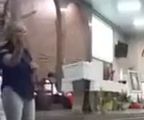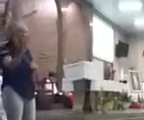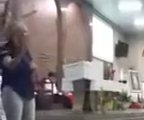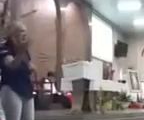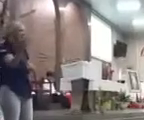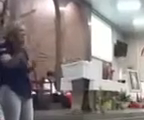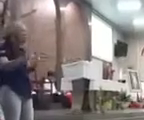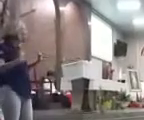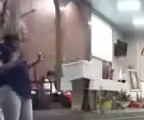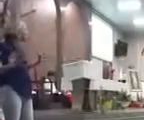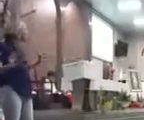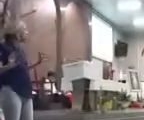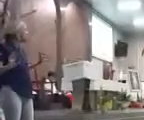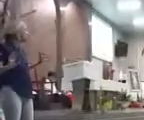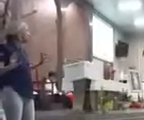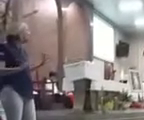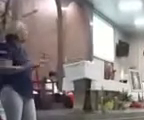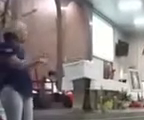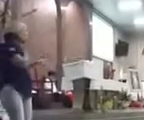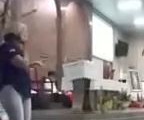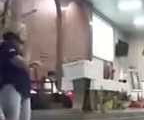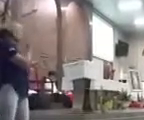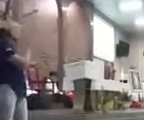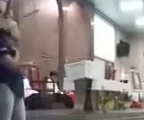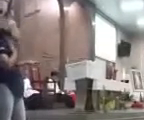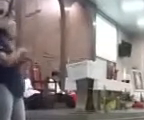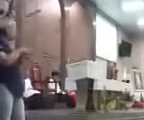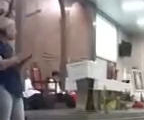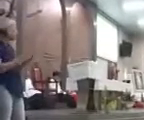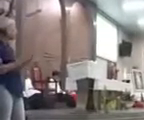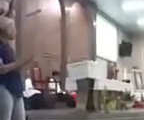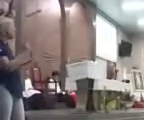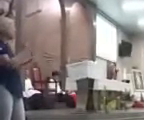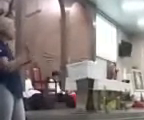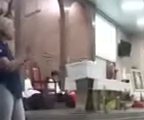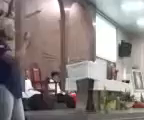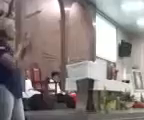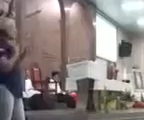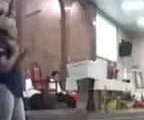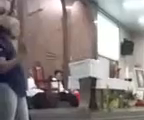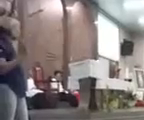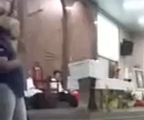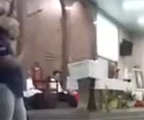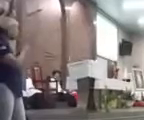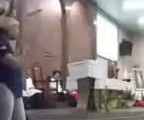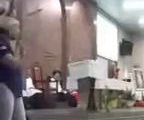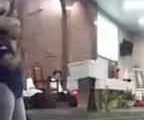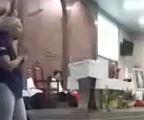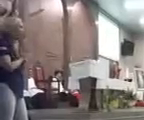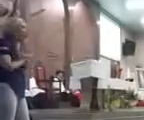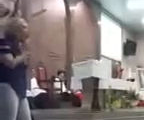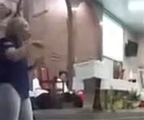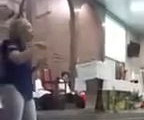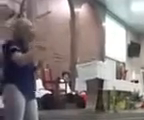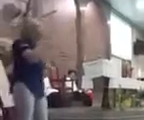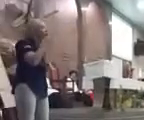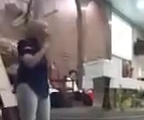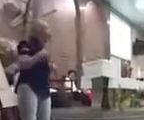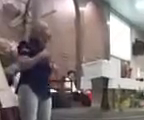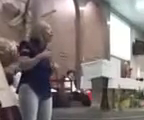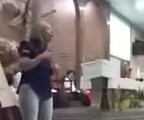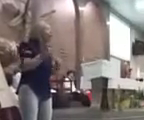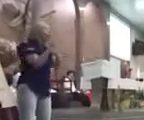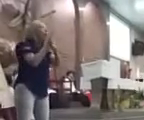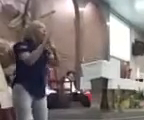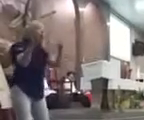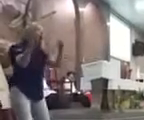festa foram encontrando desculpas. Um disse: vou procurar Pokémon. Outro